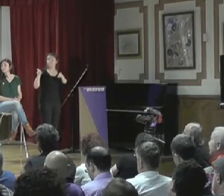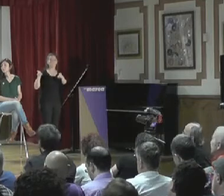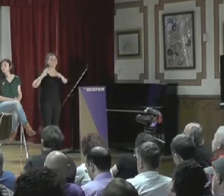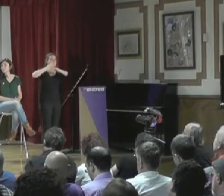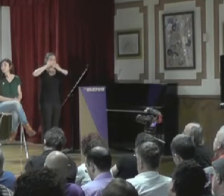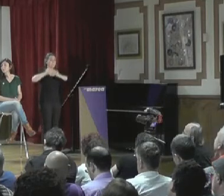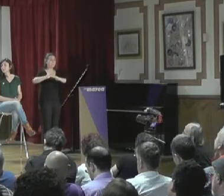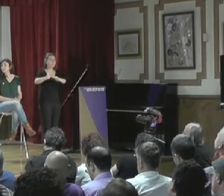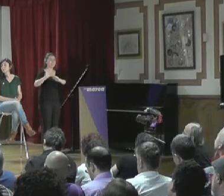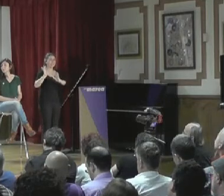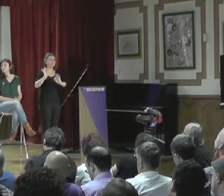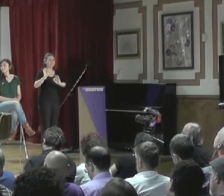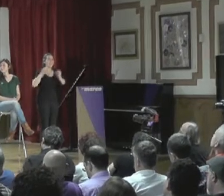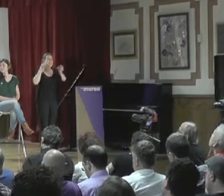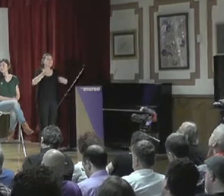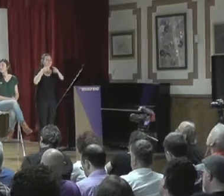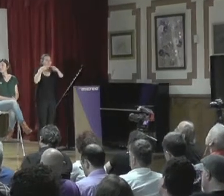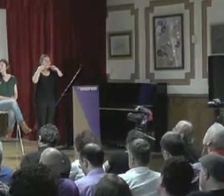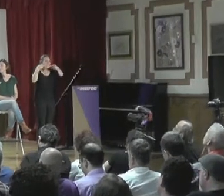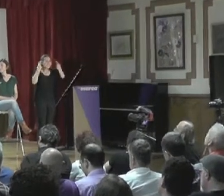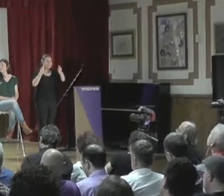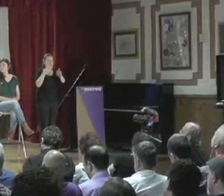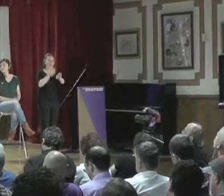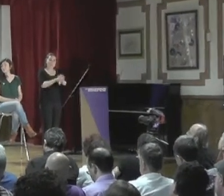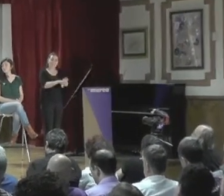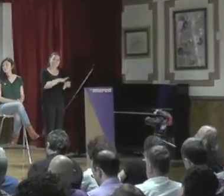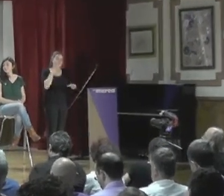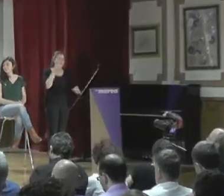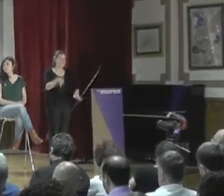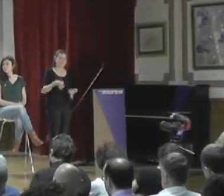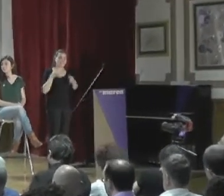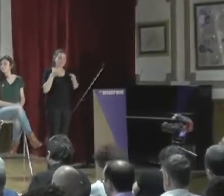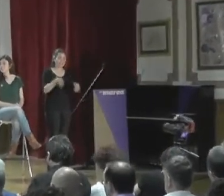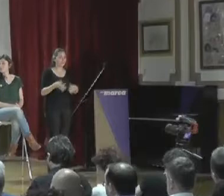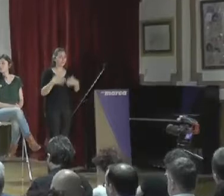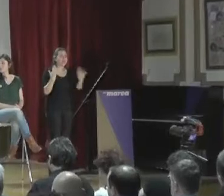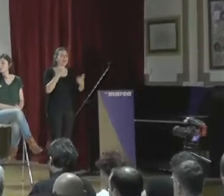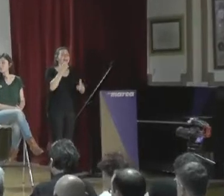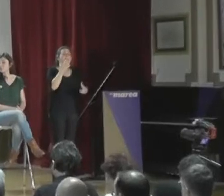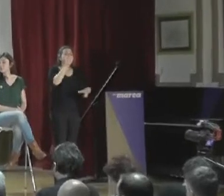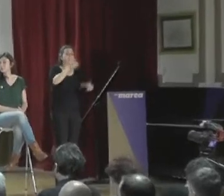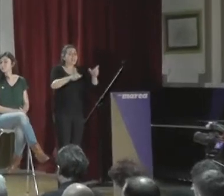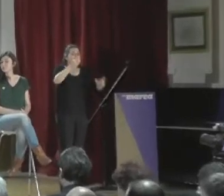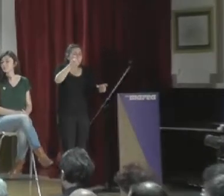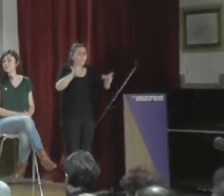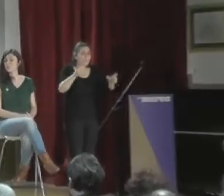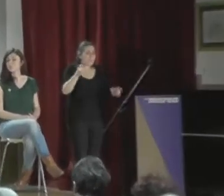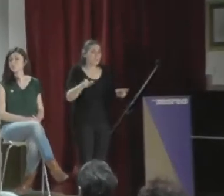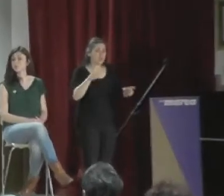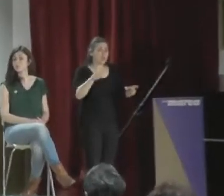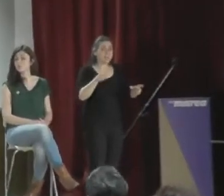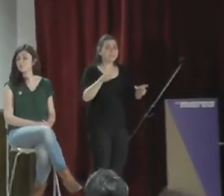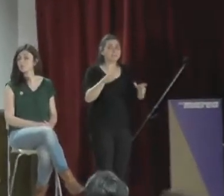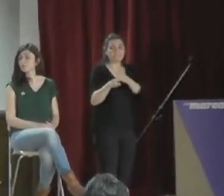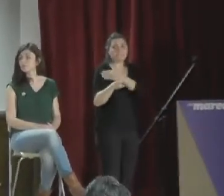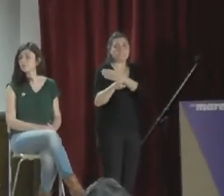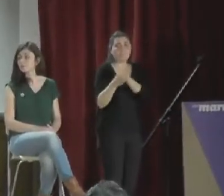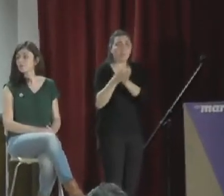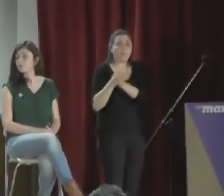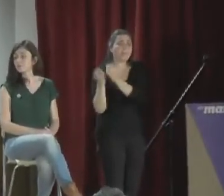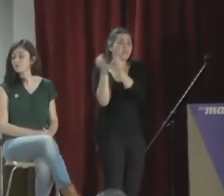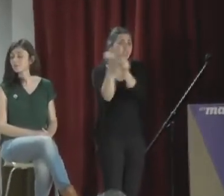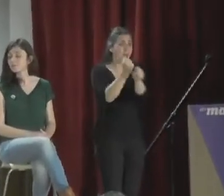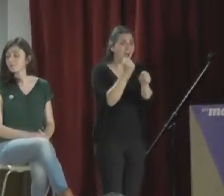que sempre sorrí e que se emociona tamén. Se somos persoas a traballar a prol de persoas, e é o que